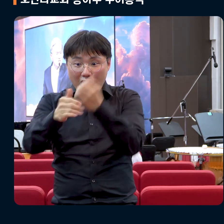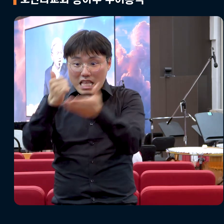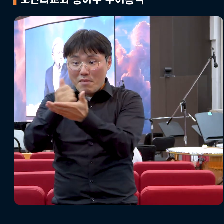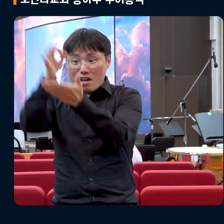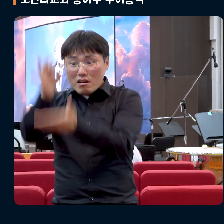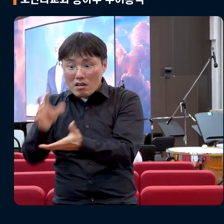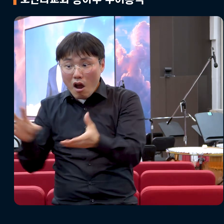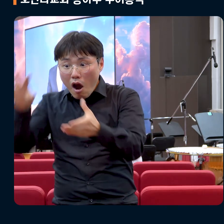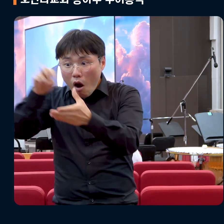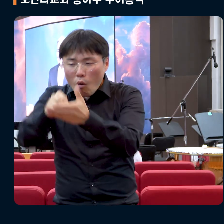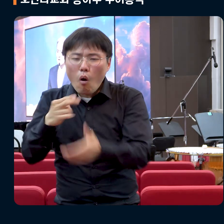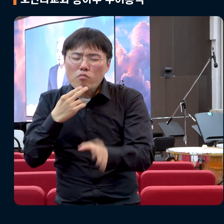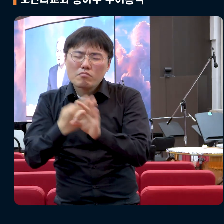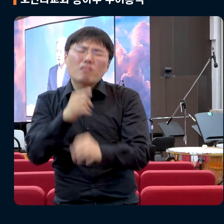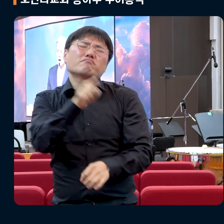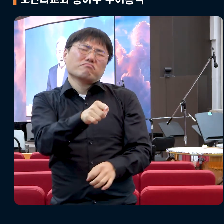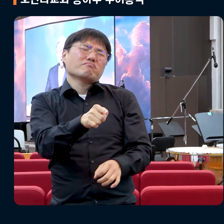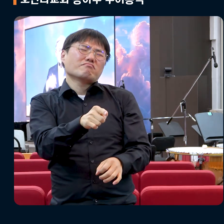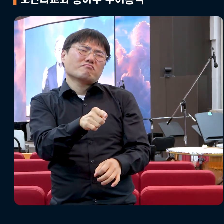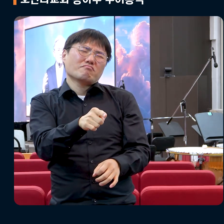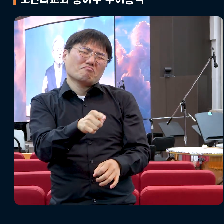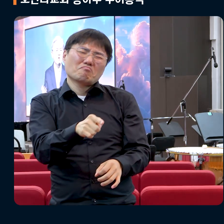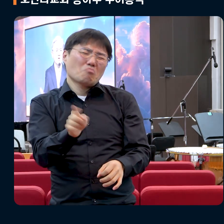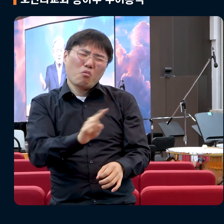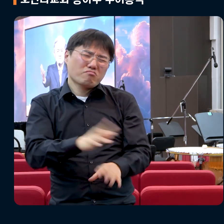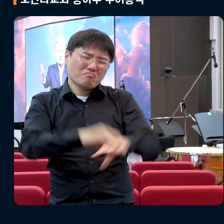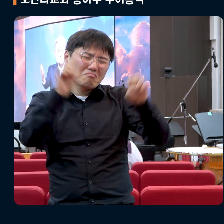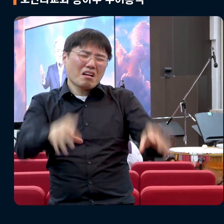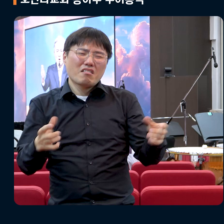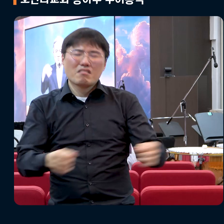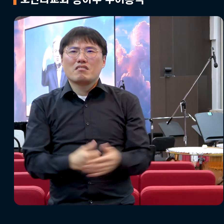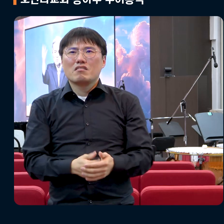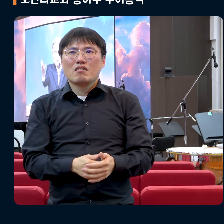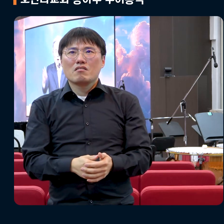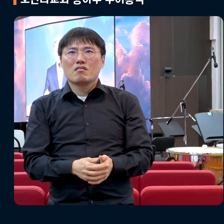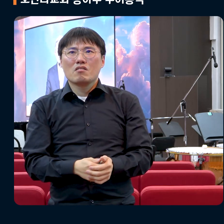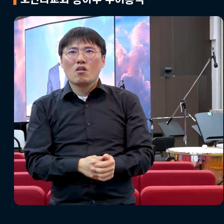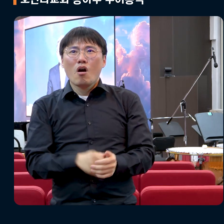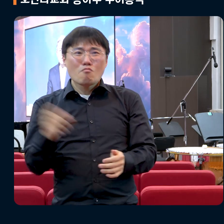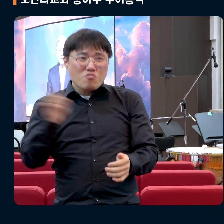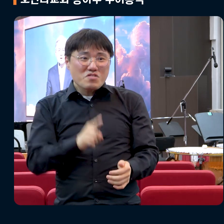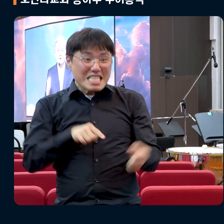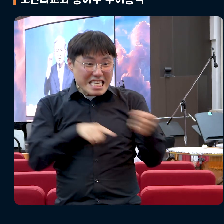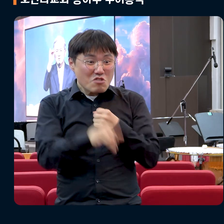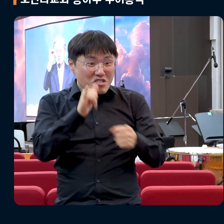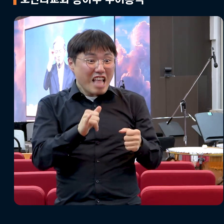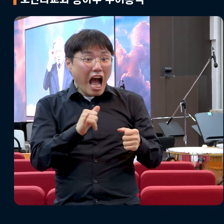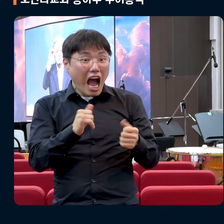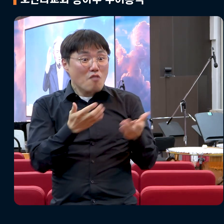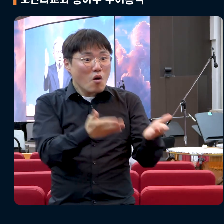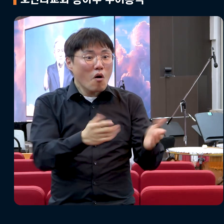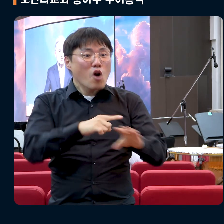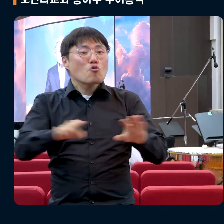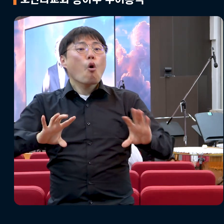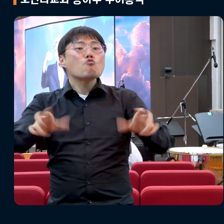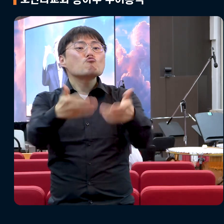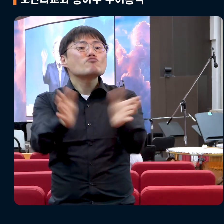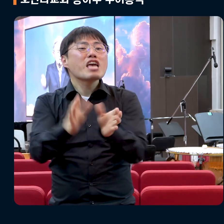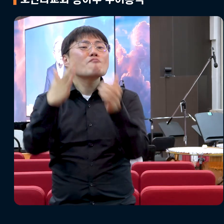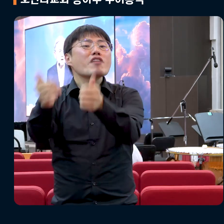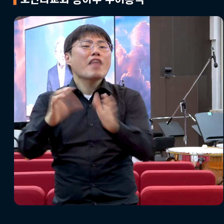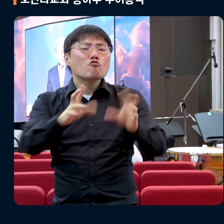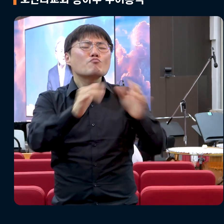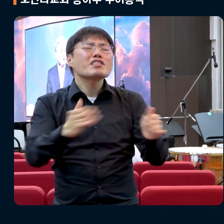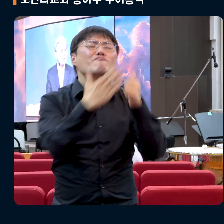진정한 하나님의 가치가 더해지지 않으면 그렇게 될 수밖에 없다. 아무리 무슨 명분을 부여하면서 조국이